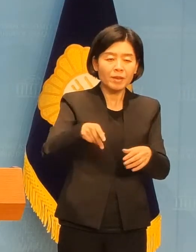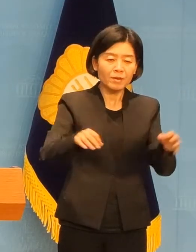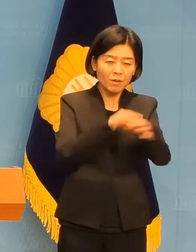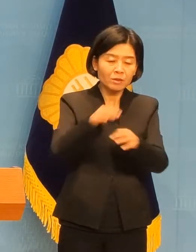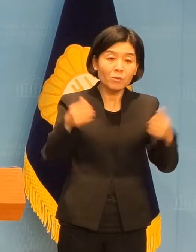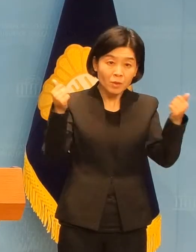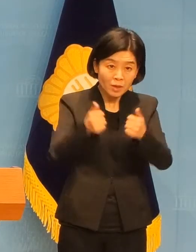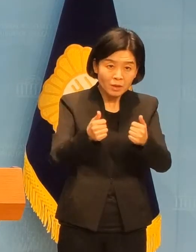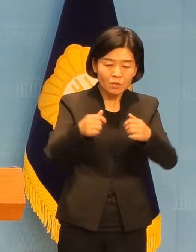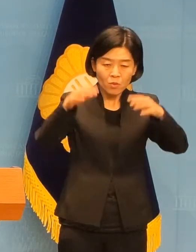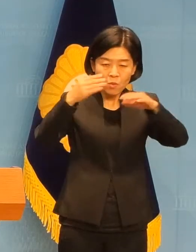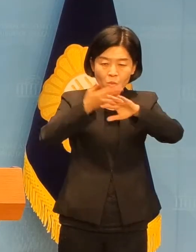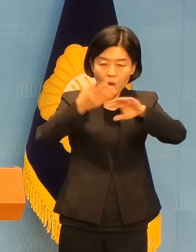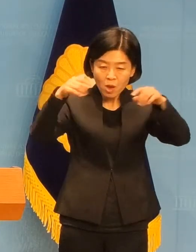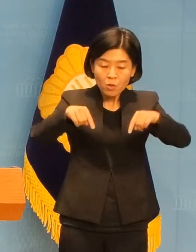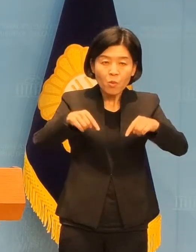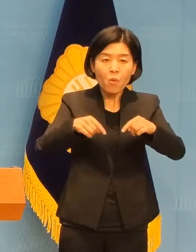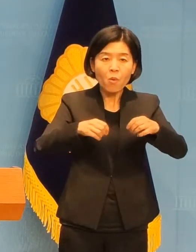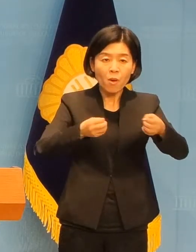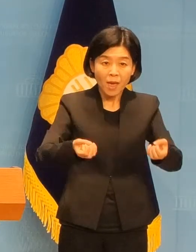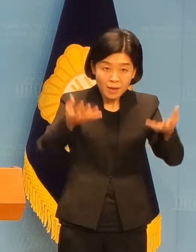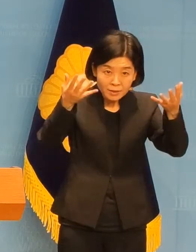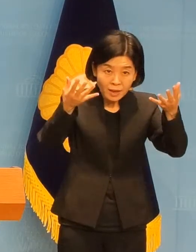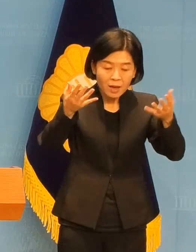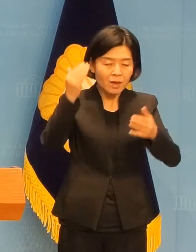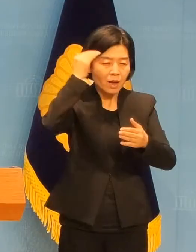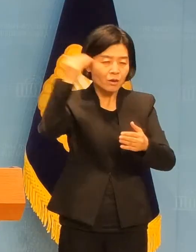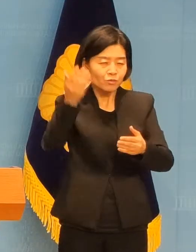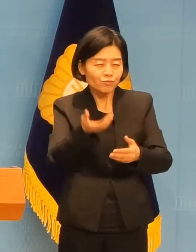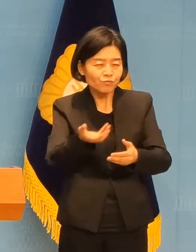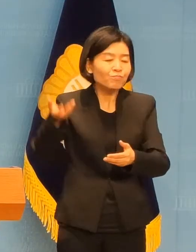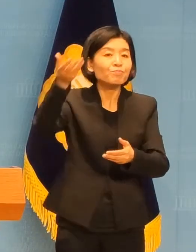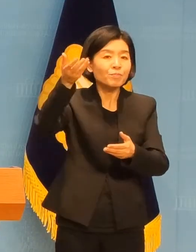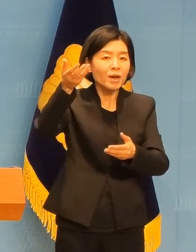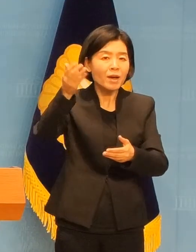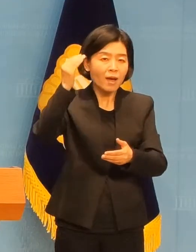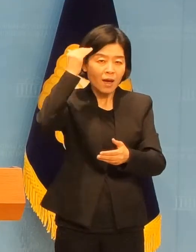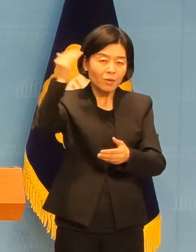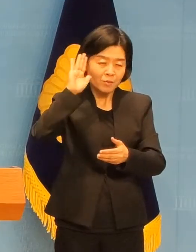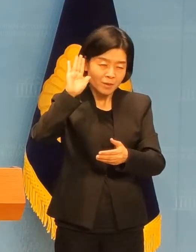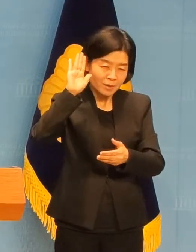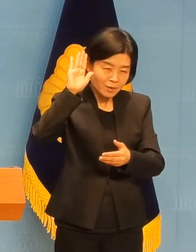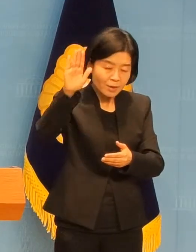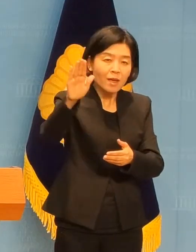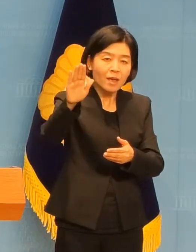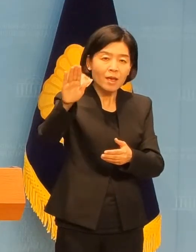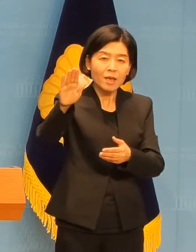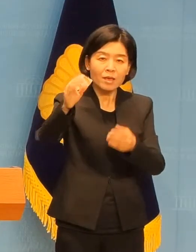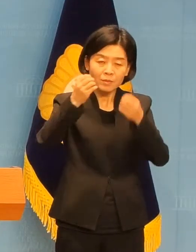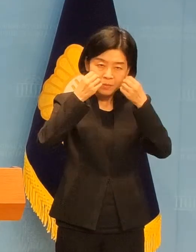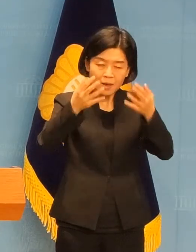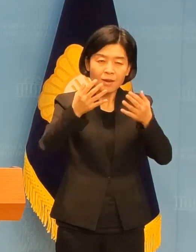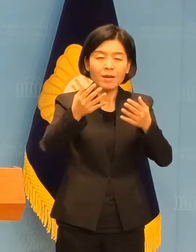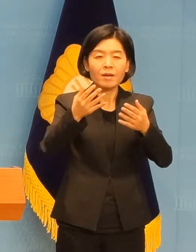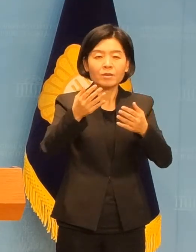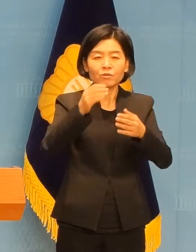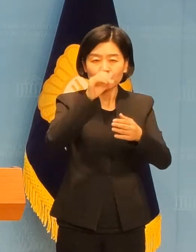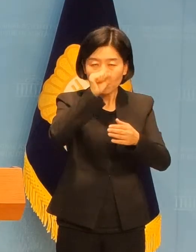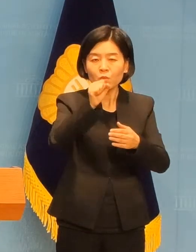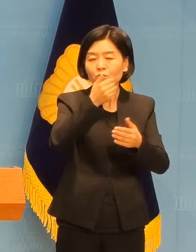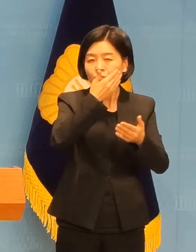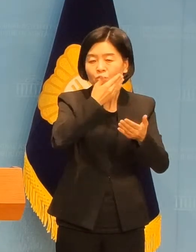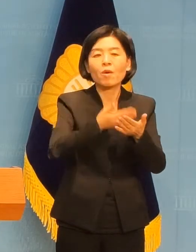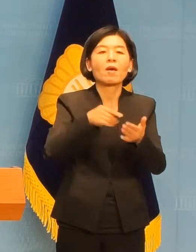넘어 대한민국의 위상을 높일 뿐만 아니라 대한민국의 미래에 이정표를 주는 기회입니다. 근거 없는